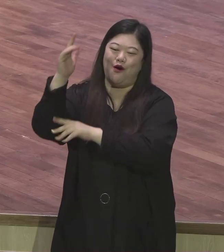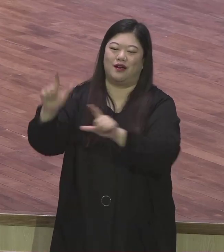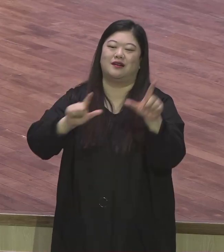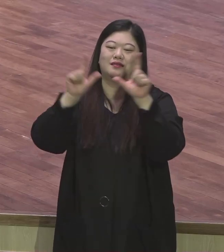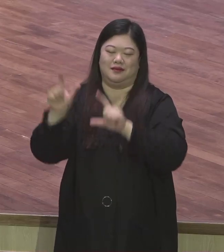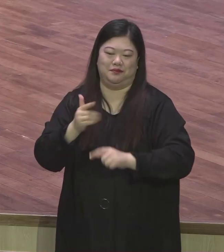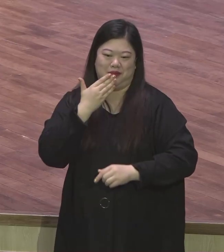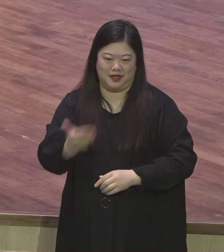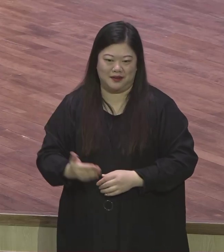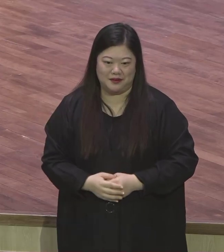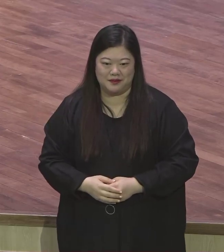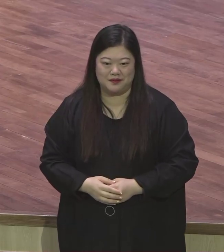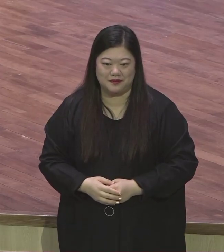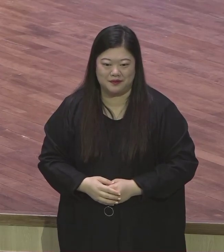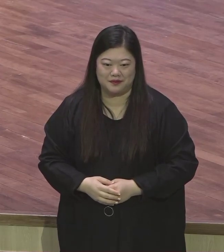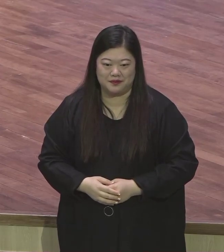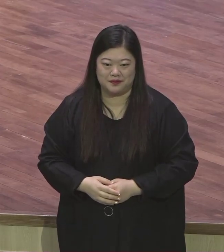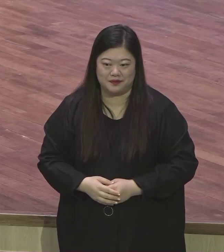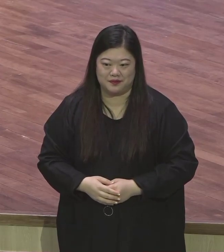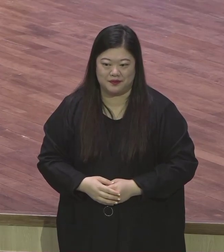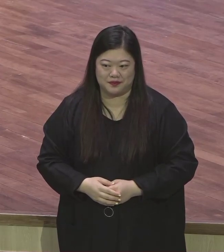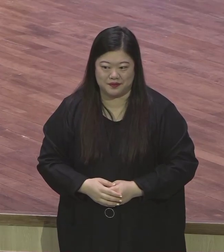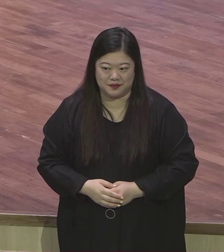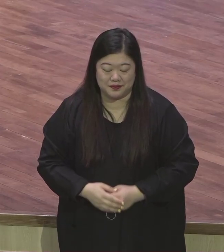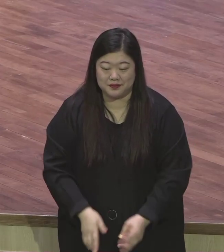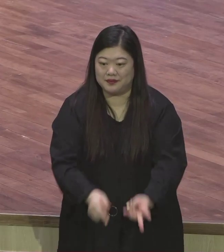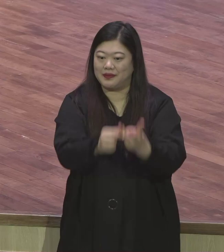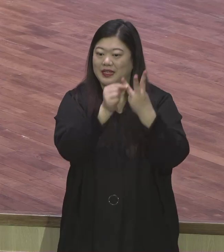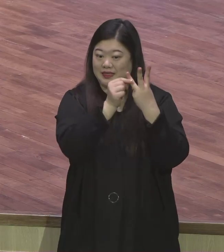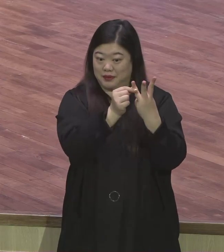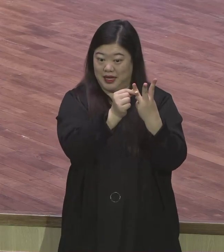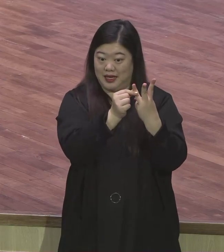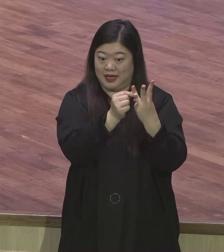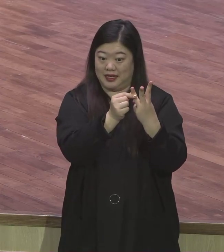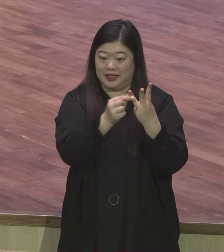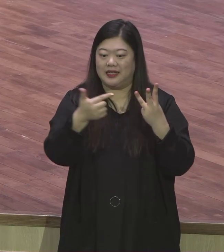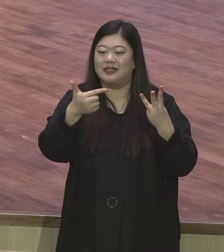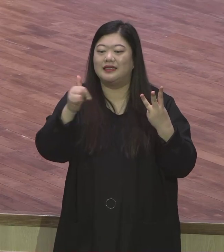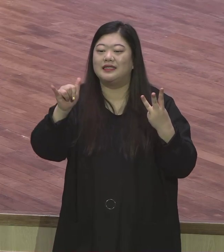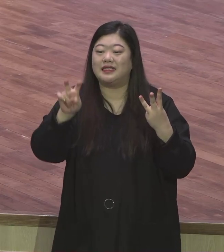있습니다. 세 번째는 하나님 중에 님입니다.